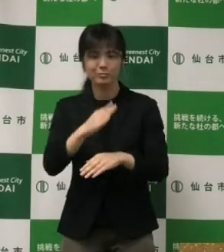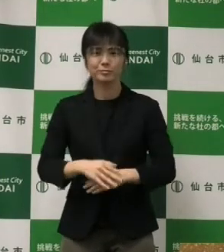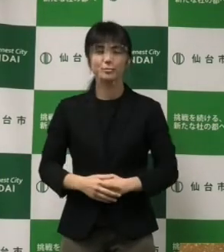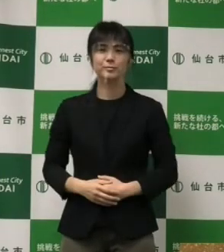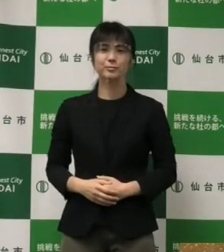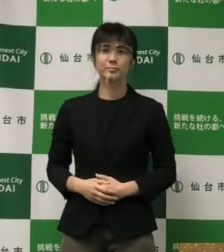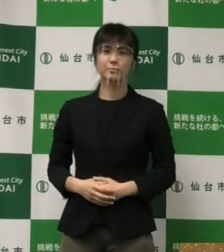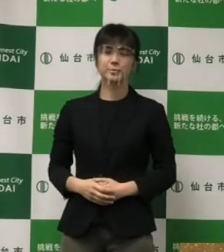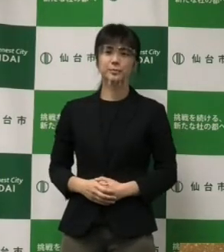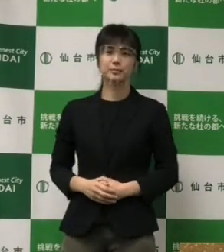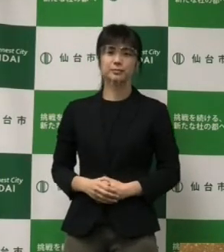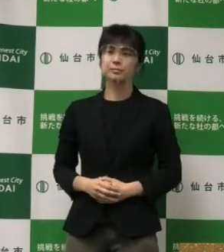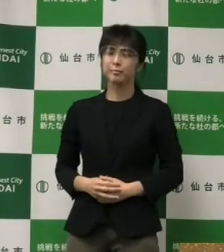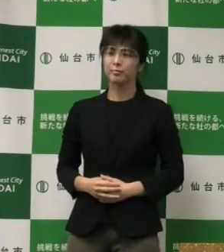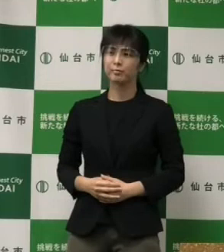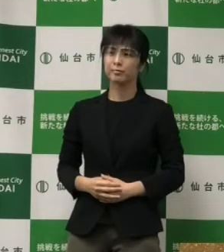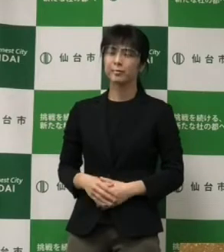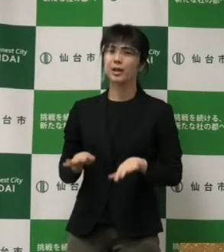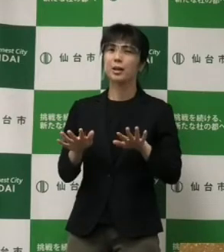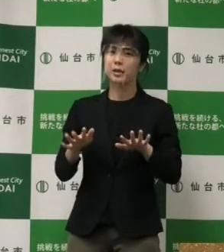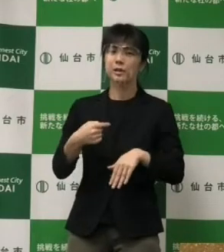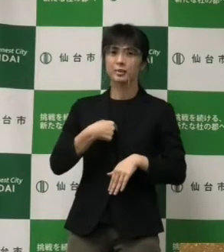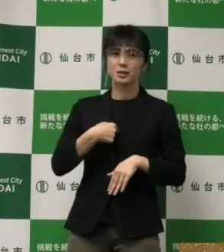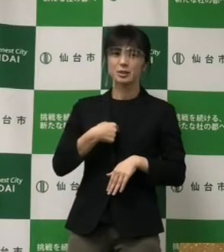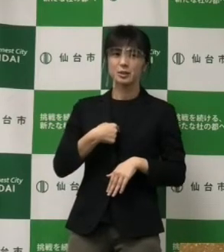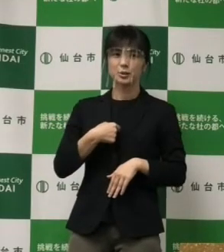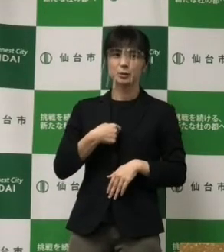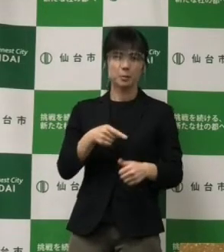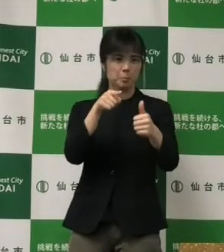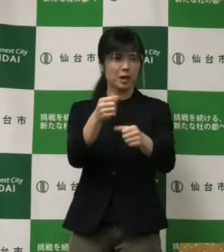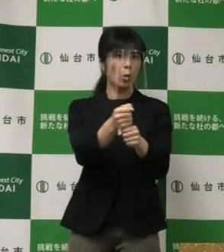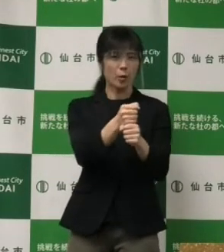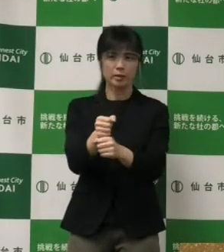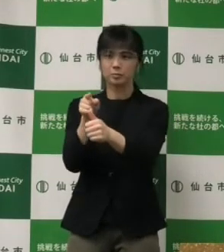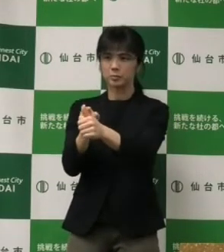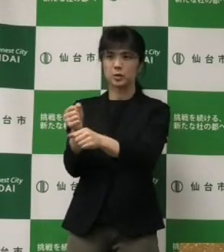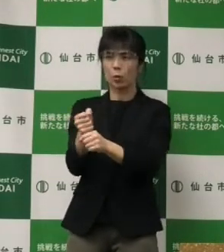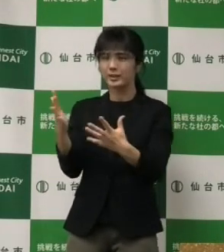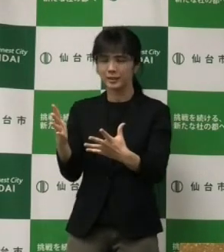まだ私が誰を応援するあるいは応援しないということについて、